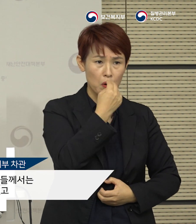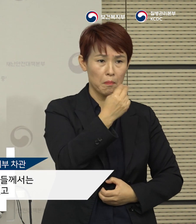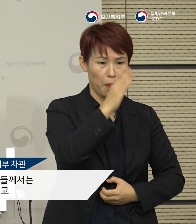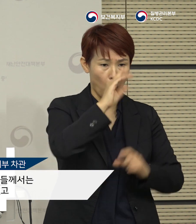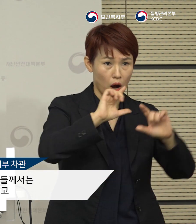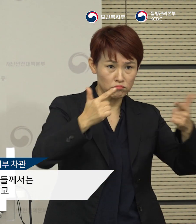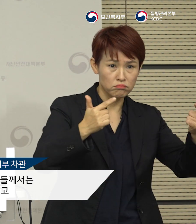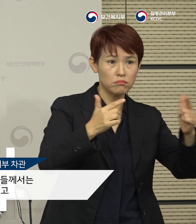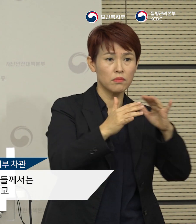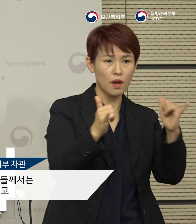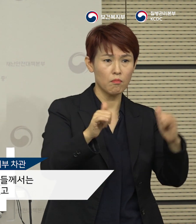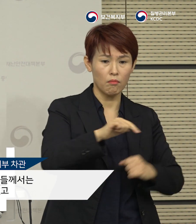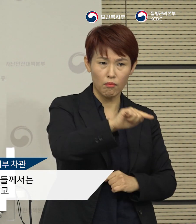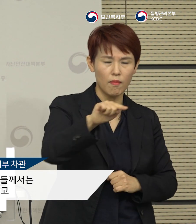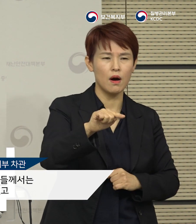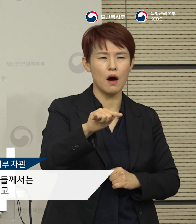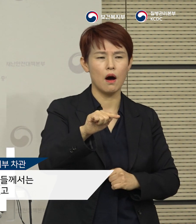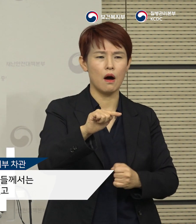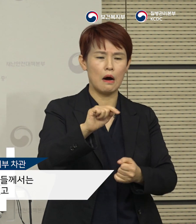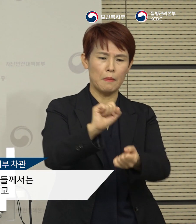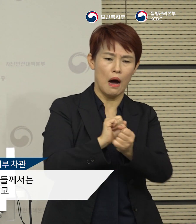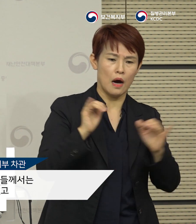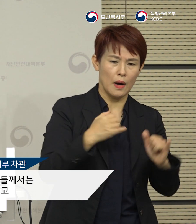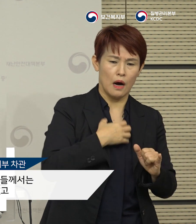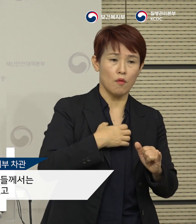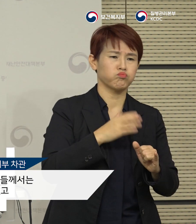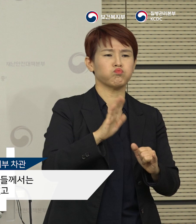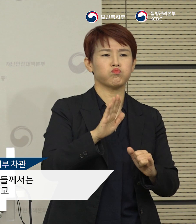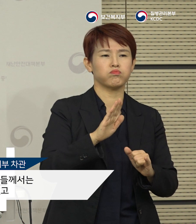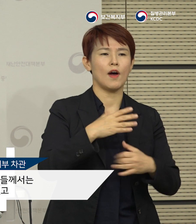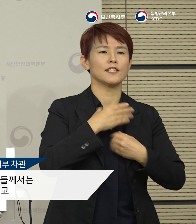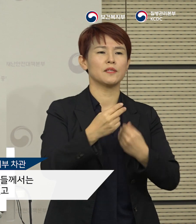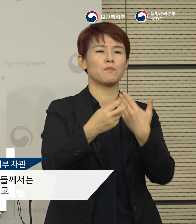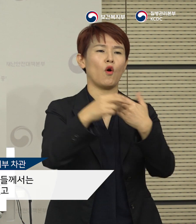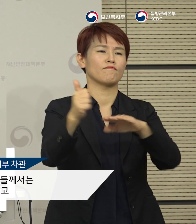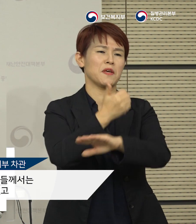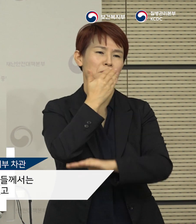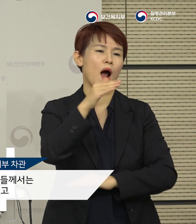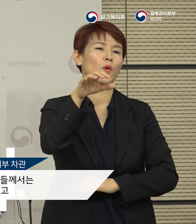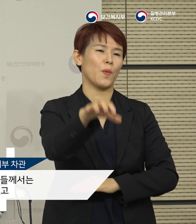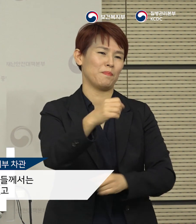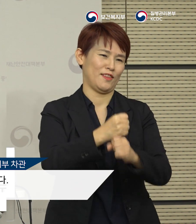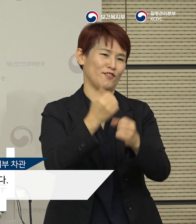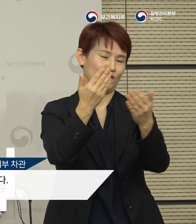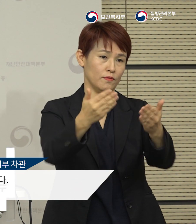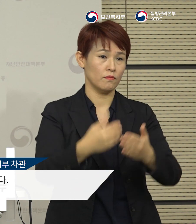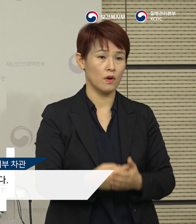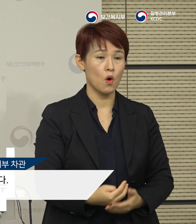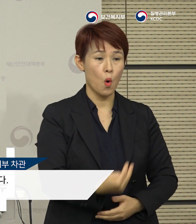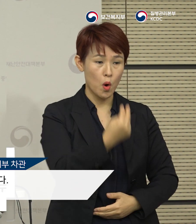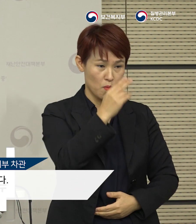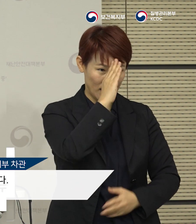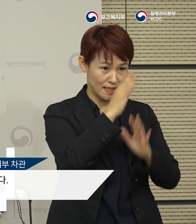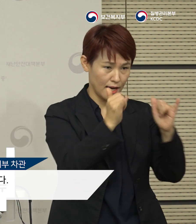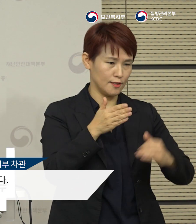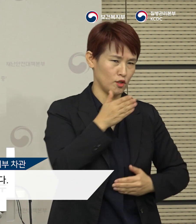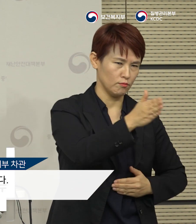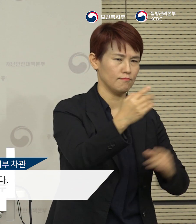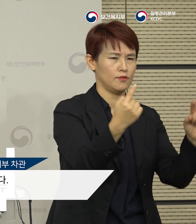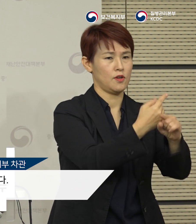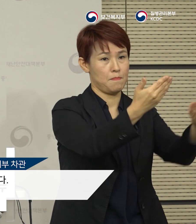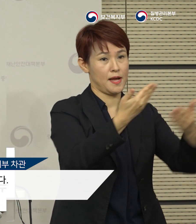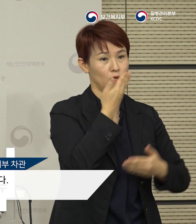호흡기 질환이 아닌 환자들께서는 코로나19에 대해서 안심하고 병원할 수 있고 호흡기 환자들도